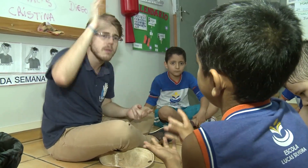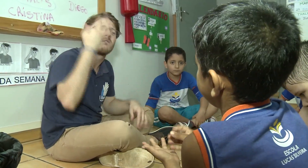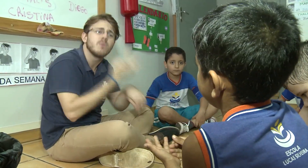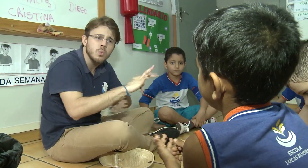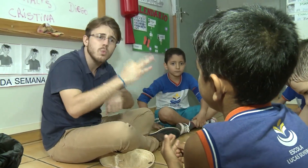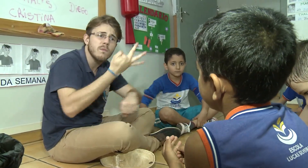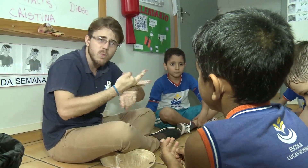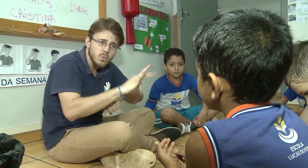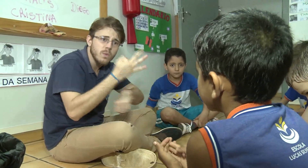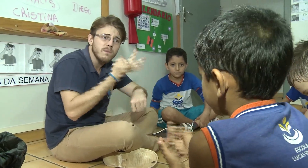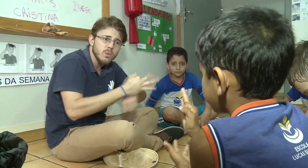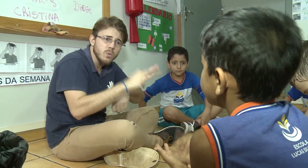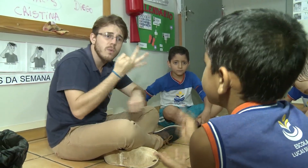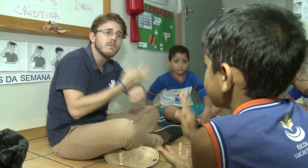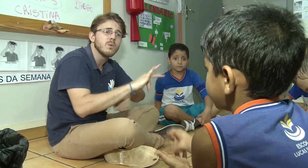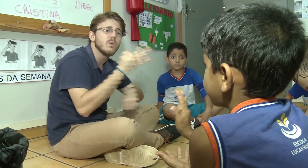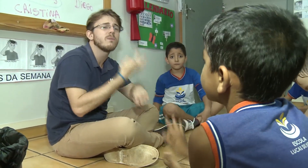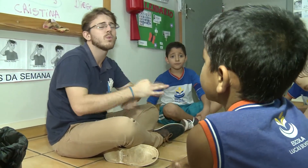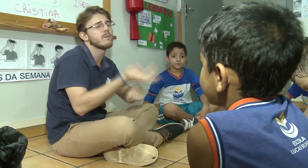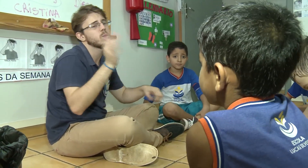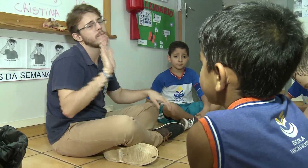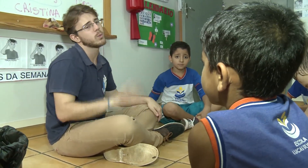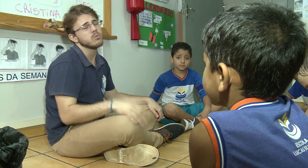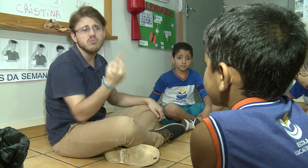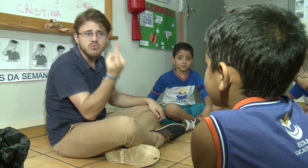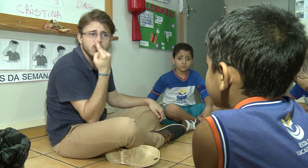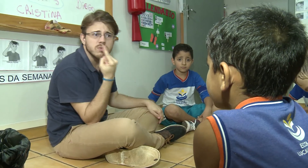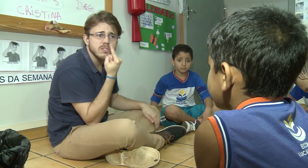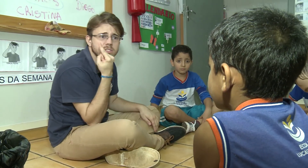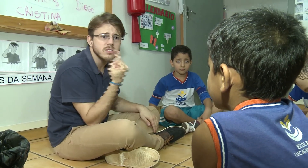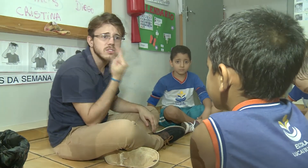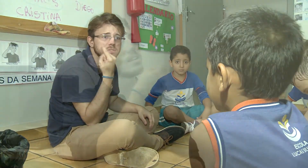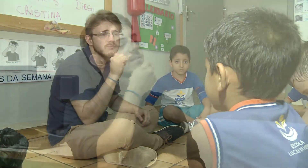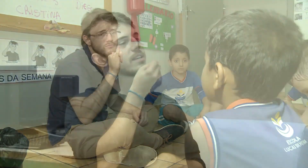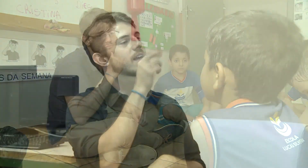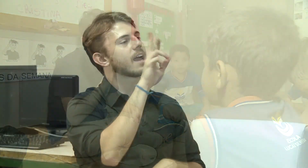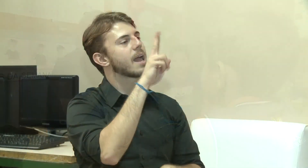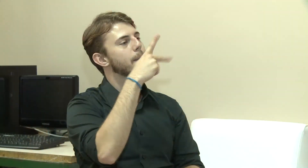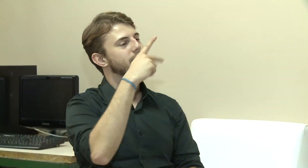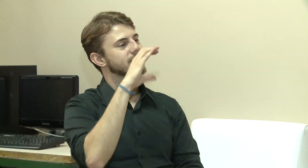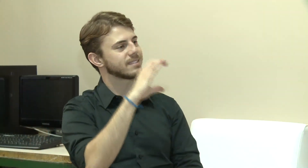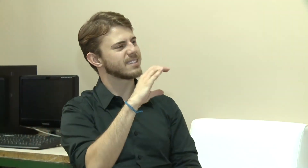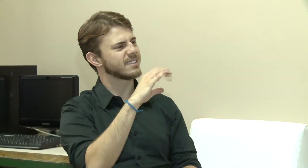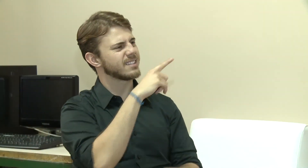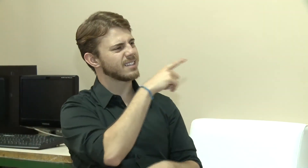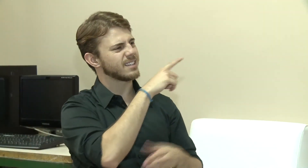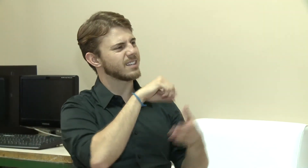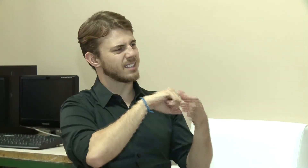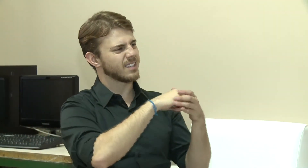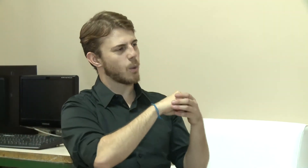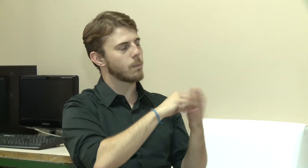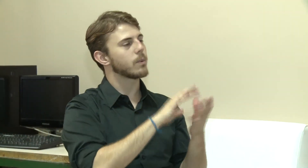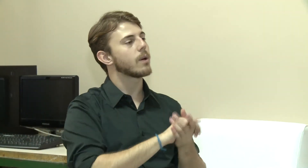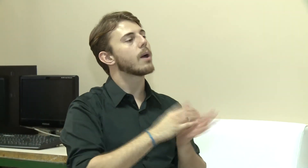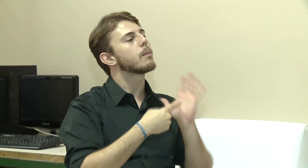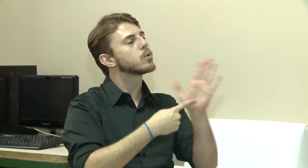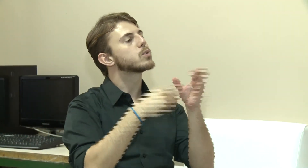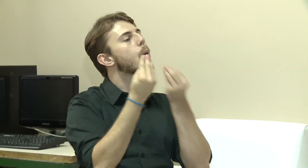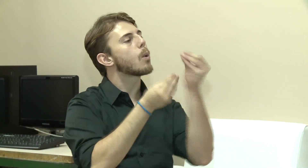associação. É formado em psicologia e atualmente cursa letras. Uma prova de que a surdez não é uma